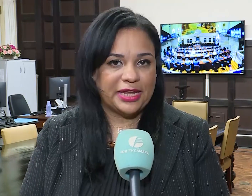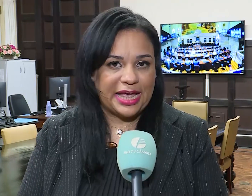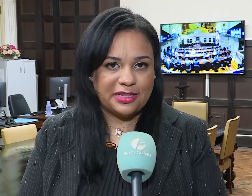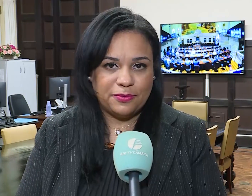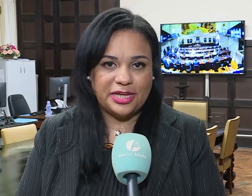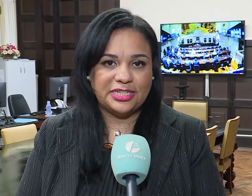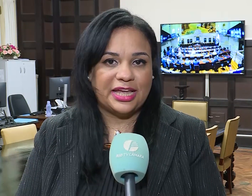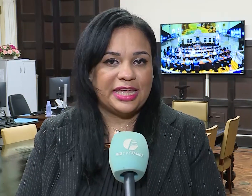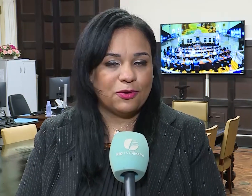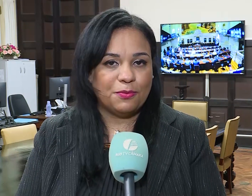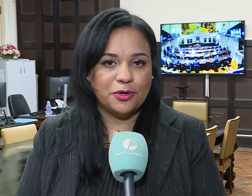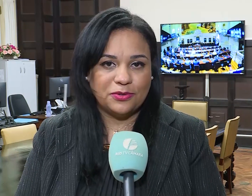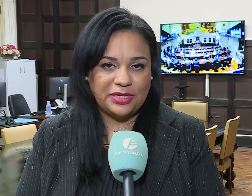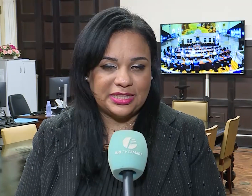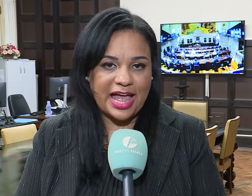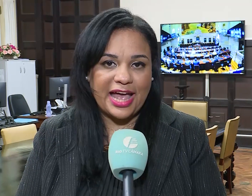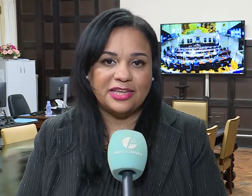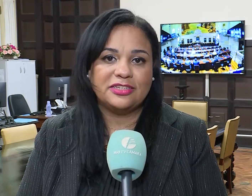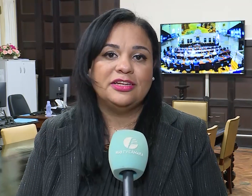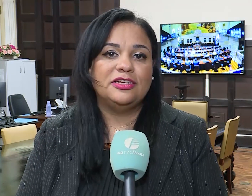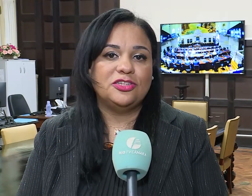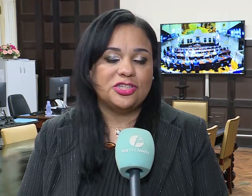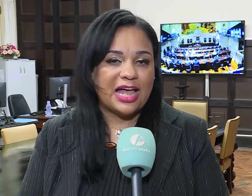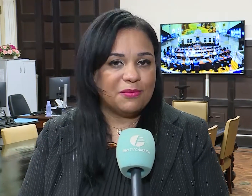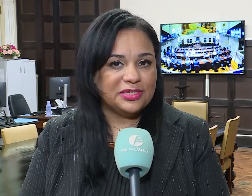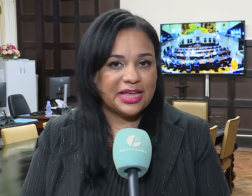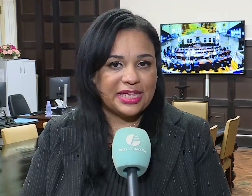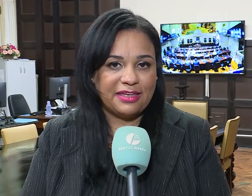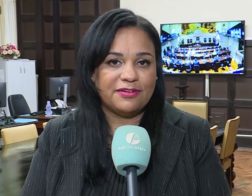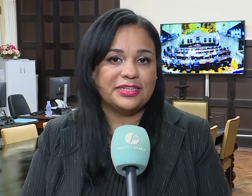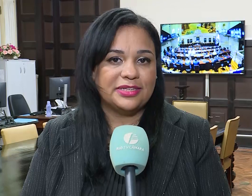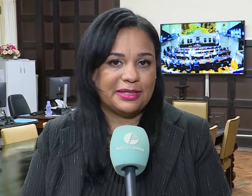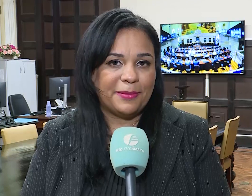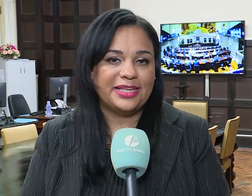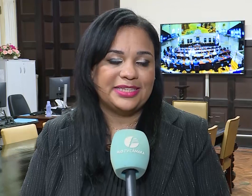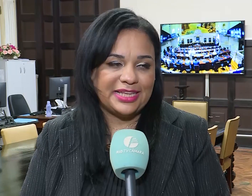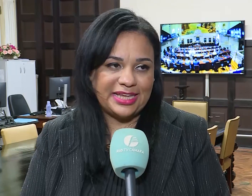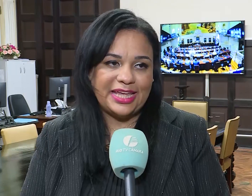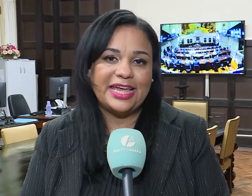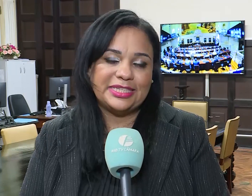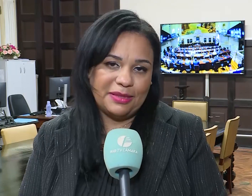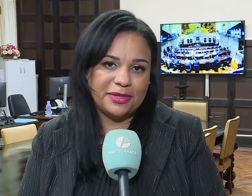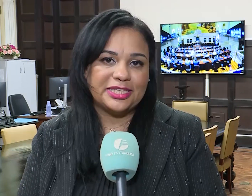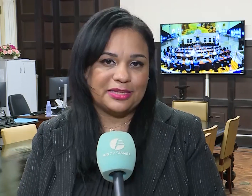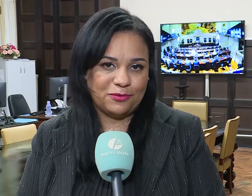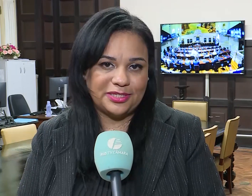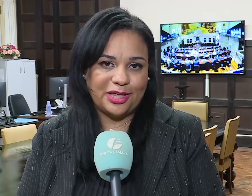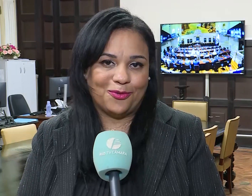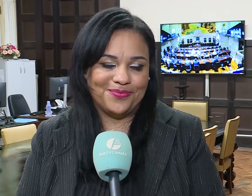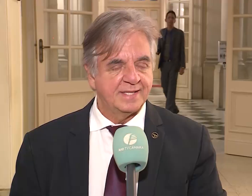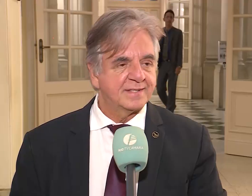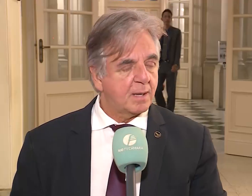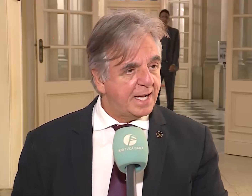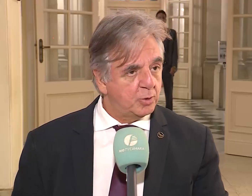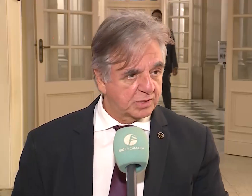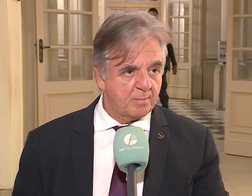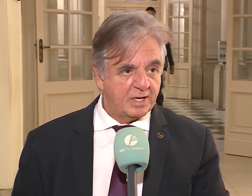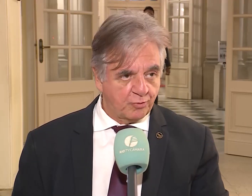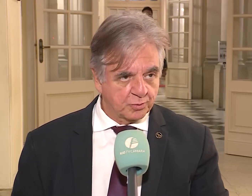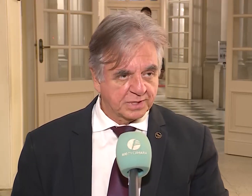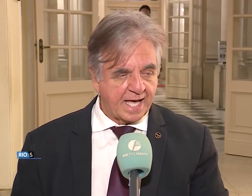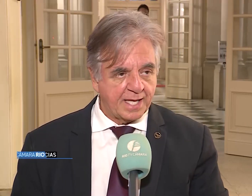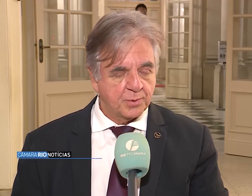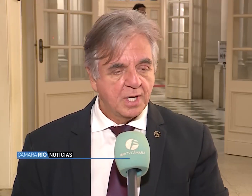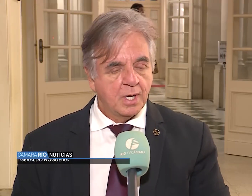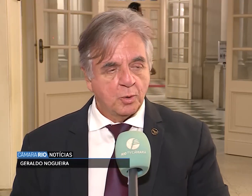Muito obrigada por esta rica oportunidade de estarmos aqui fazendo essa parceria e recebendo essa moção. Esse trabalho é um